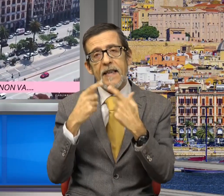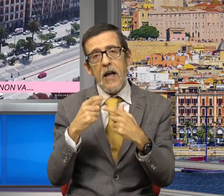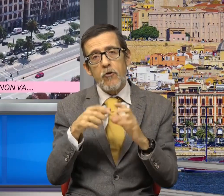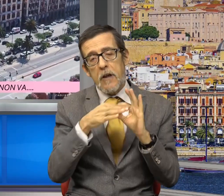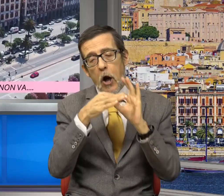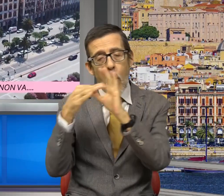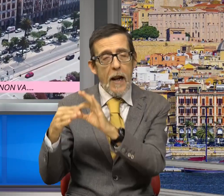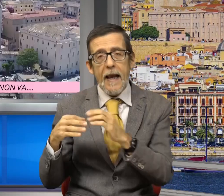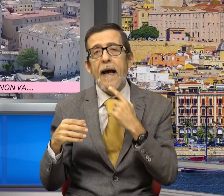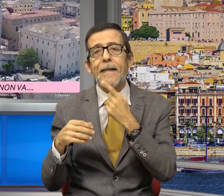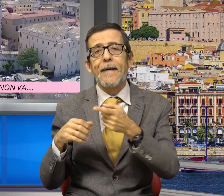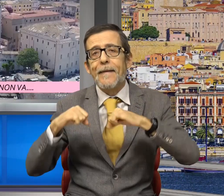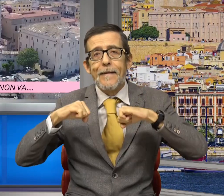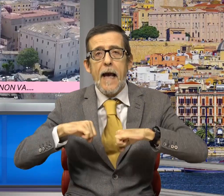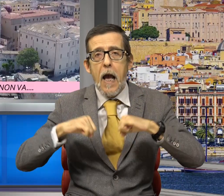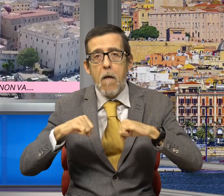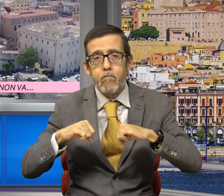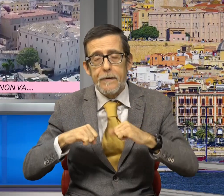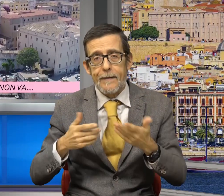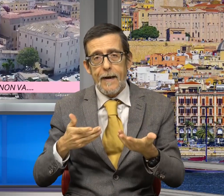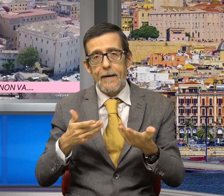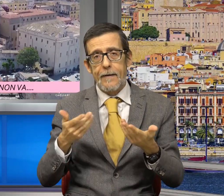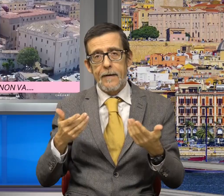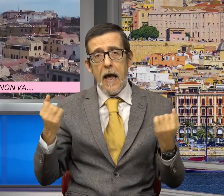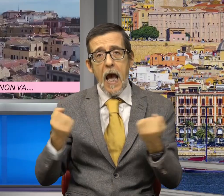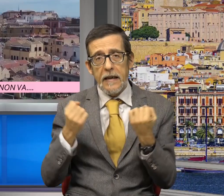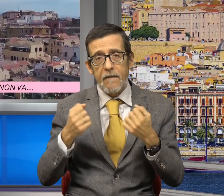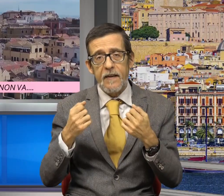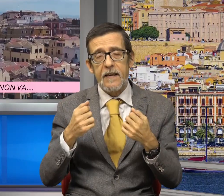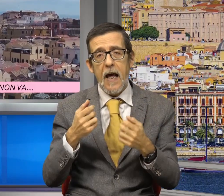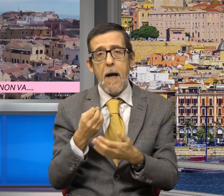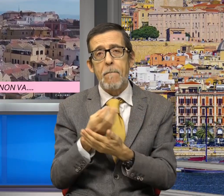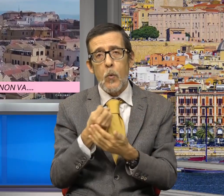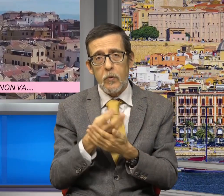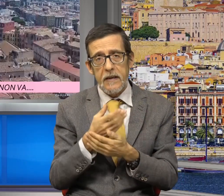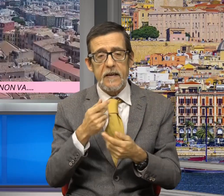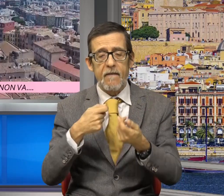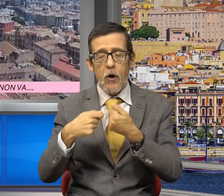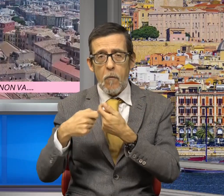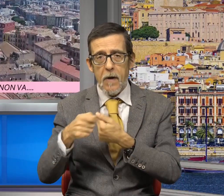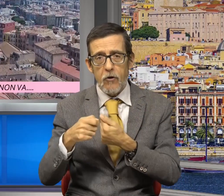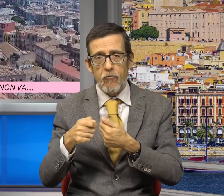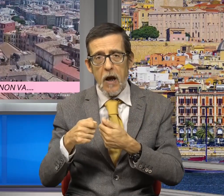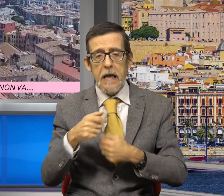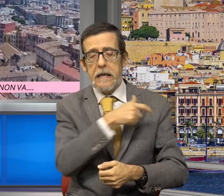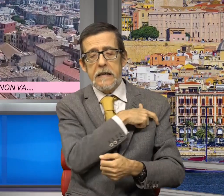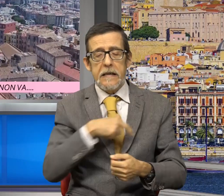cittadini e anche alle attività produttive e commerciali. Così il primo cittadino del capoluogo sardo, io credo vivamente che la